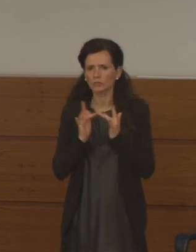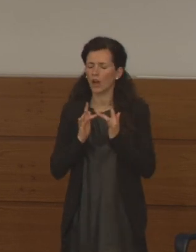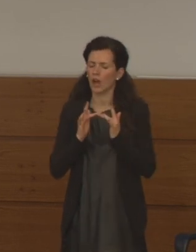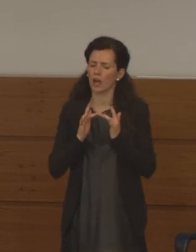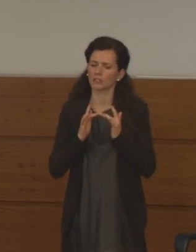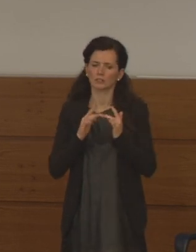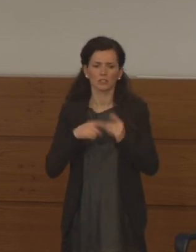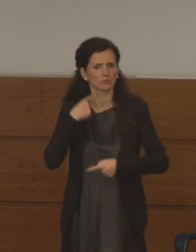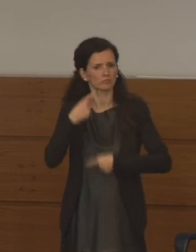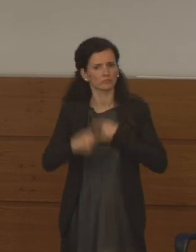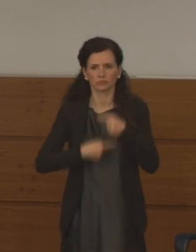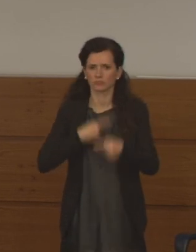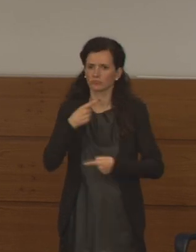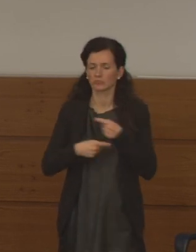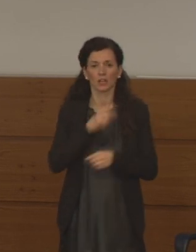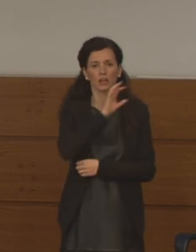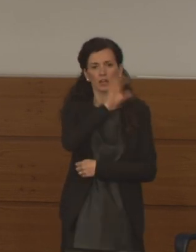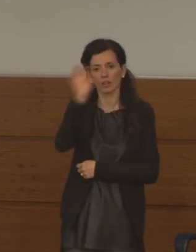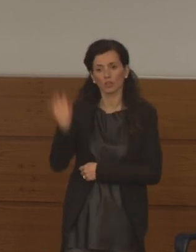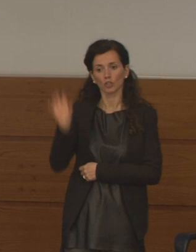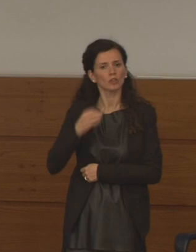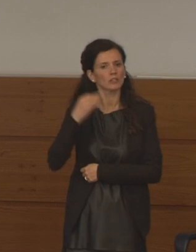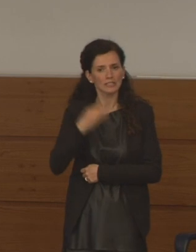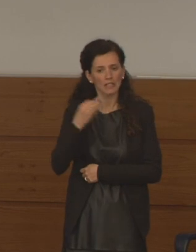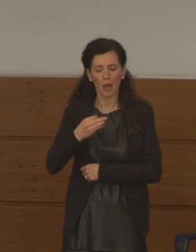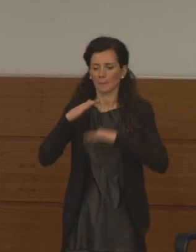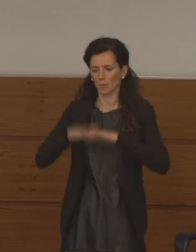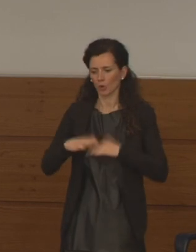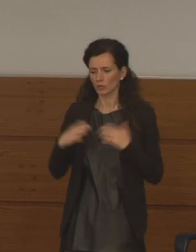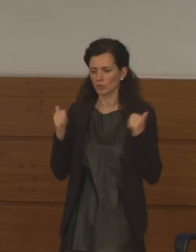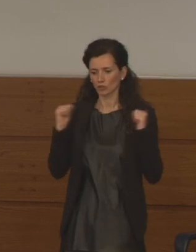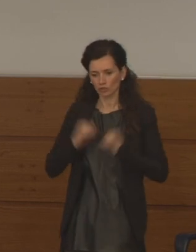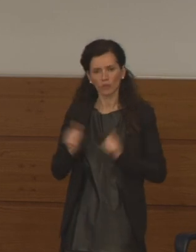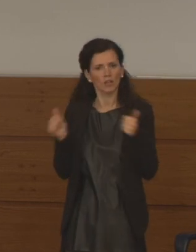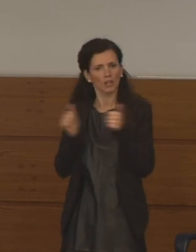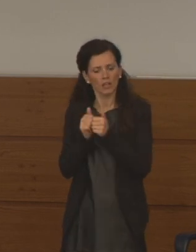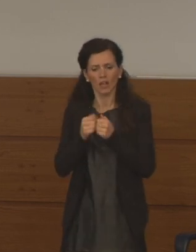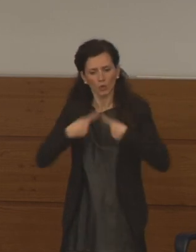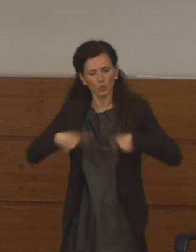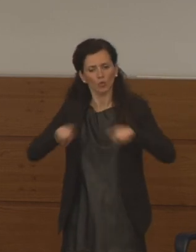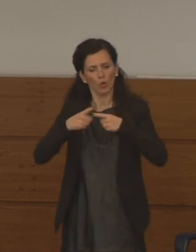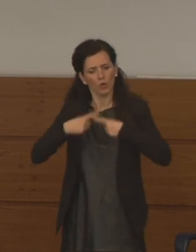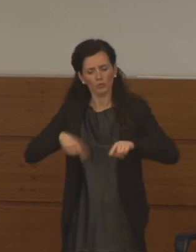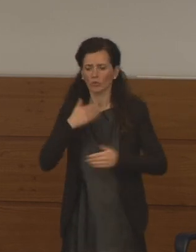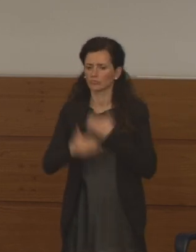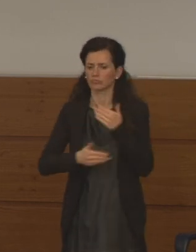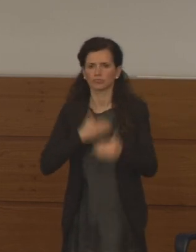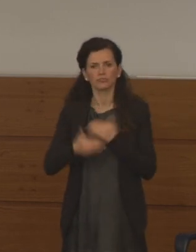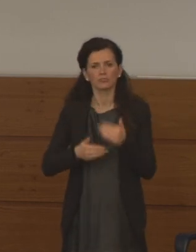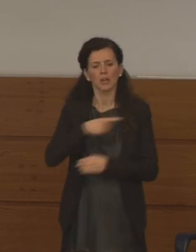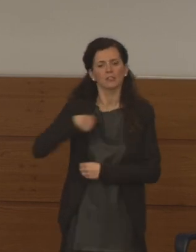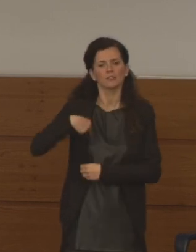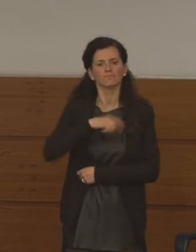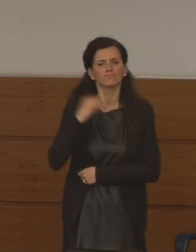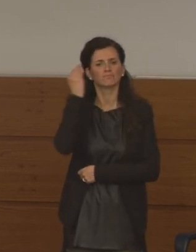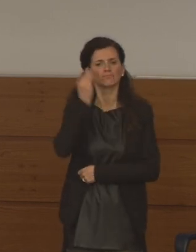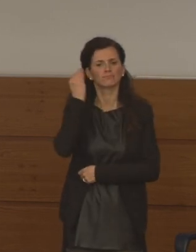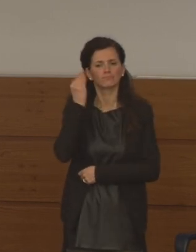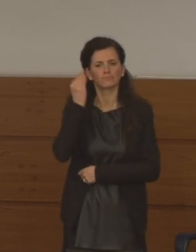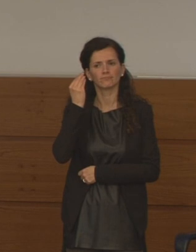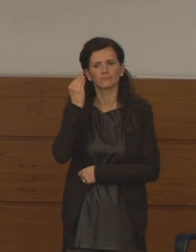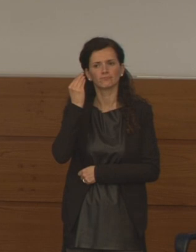tra tutte le regioni è la protezione civile e noi riteniamo che il